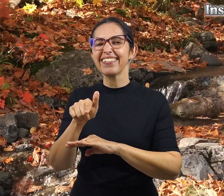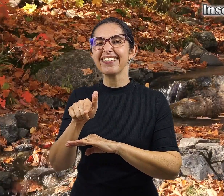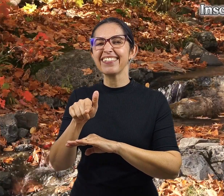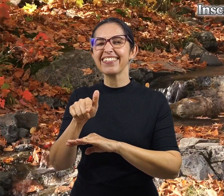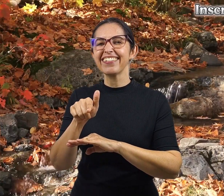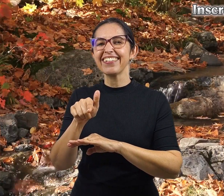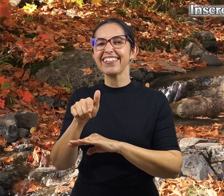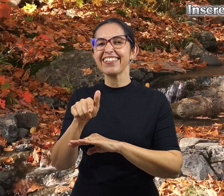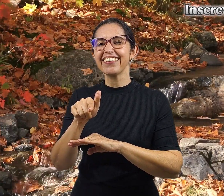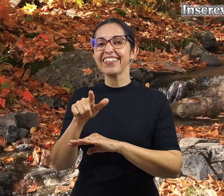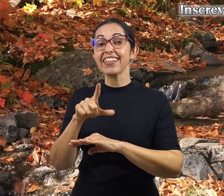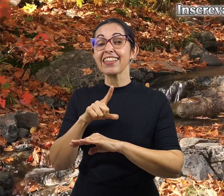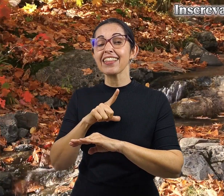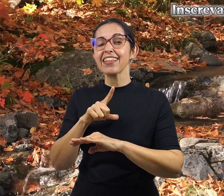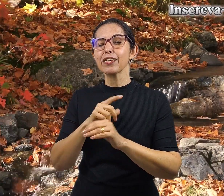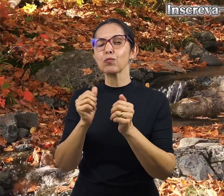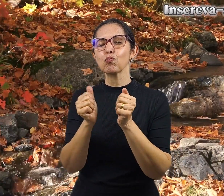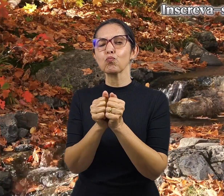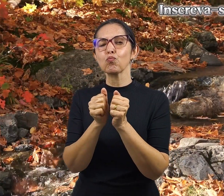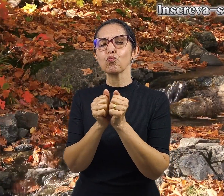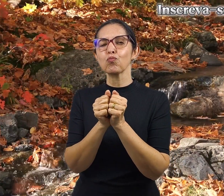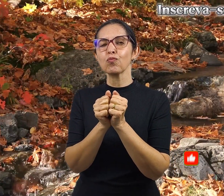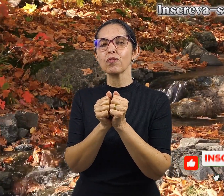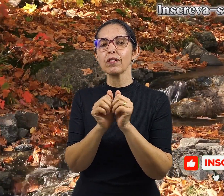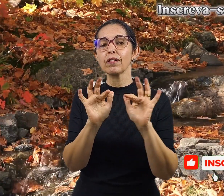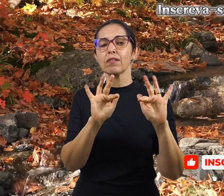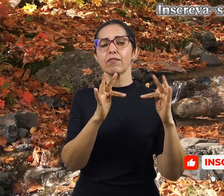ele estava com a sua família.